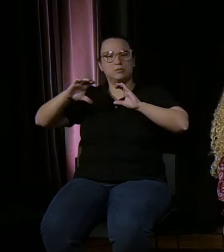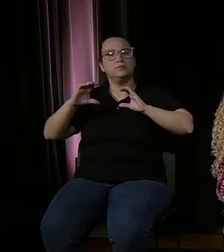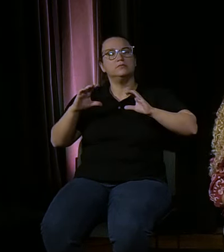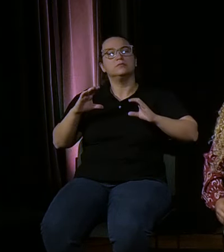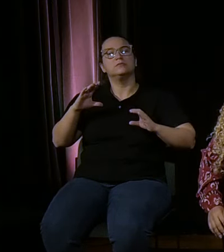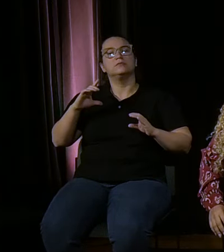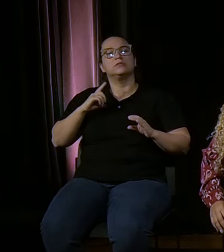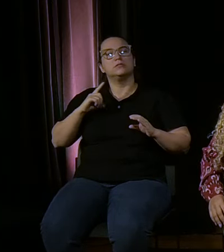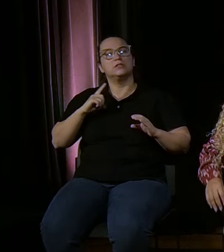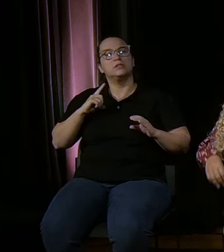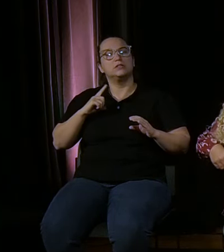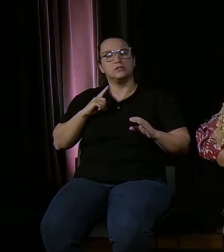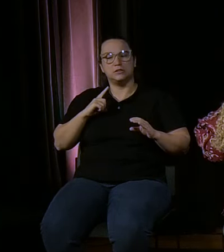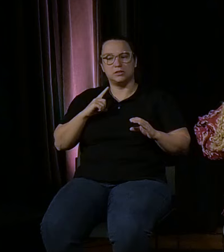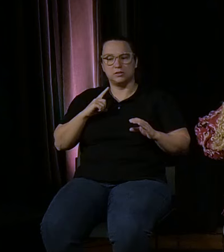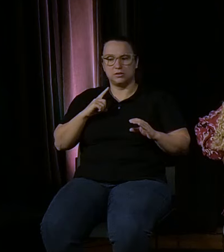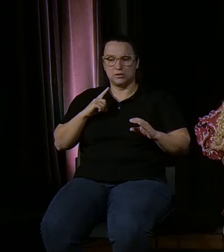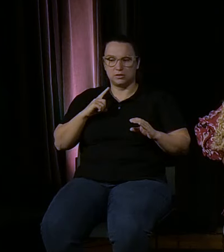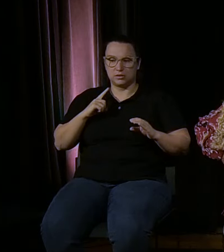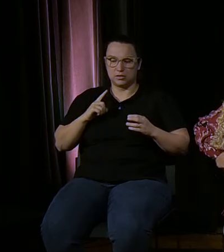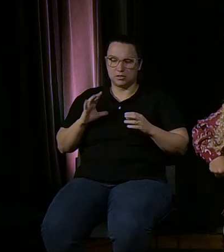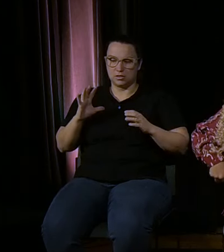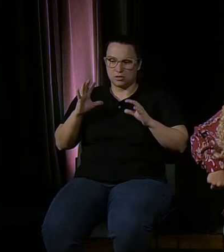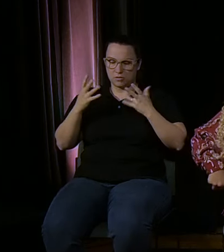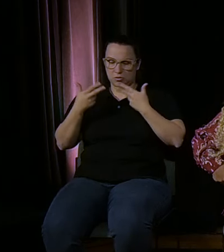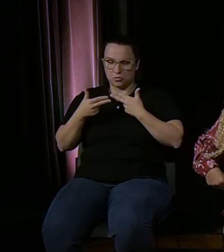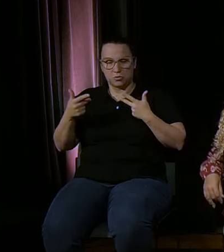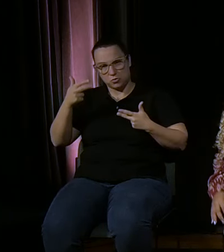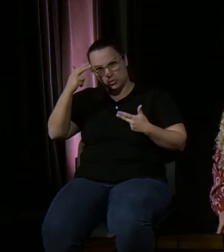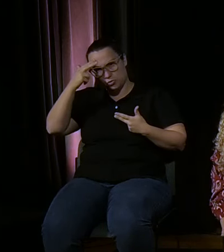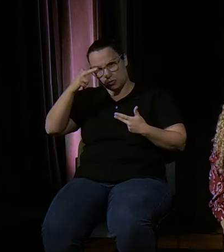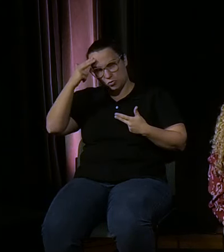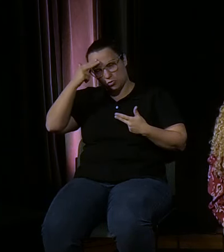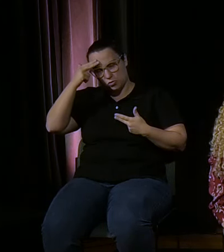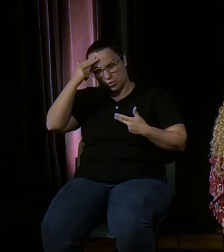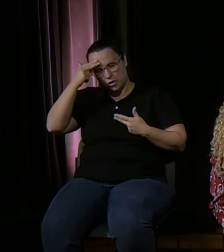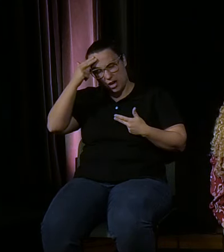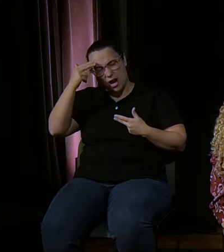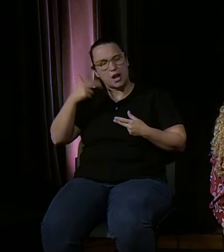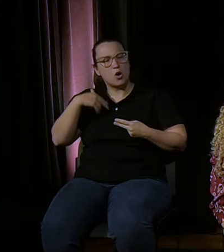o dono da escuderia sonhar que poderia ganhar